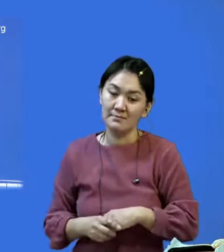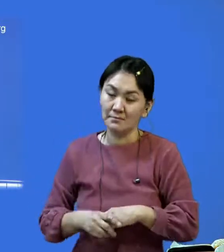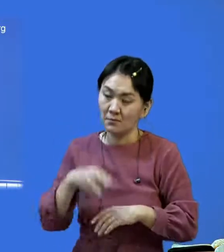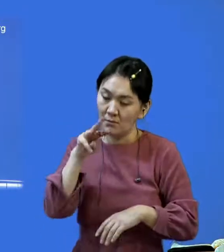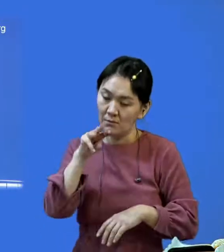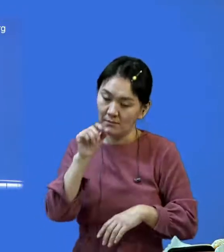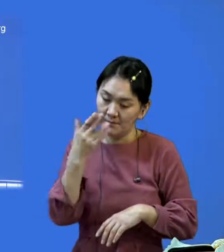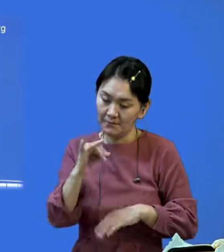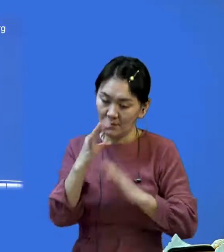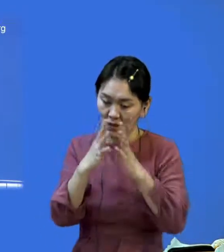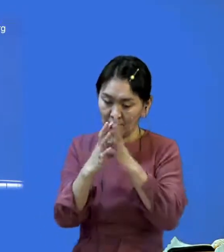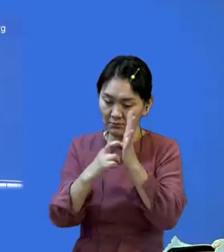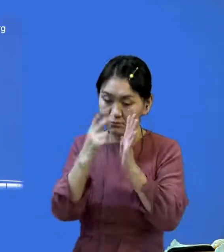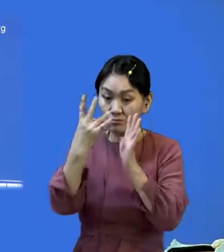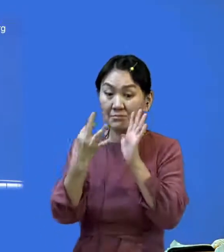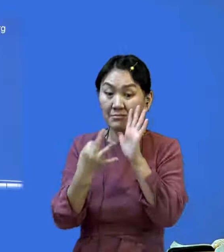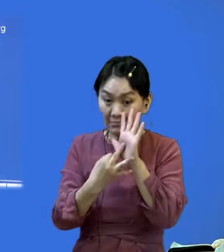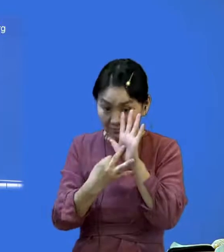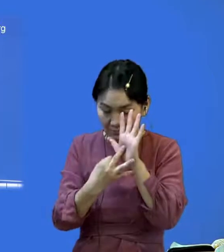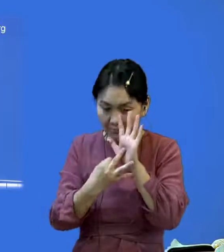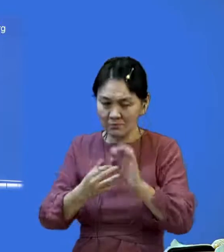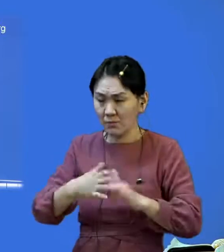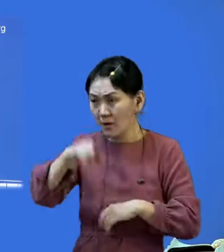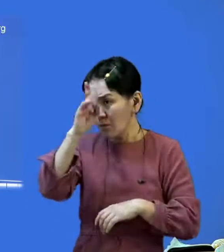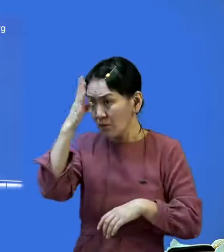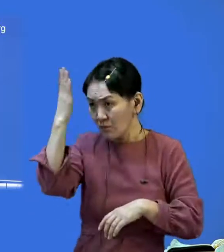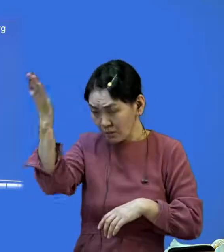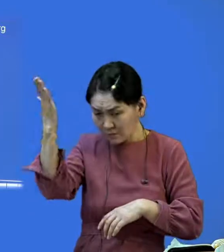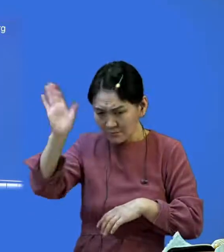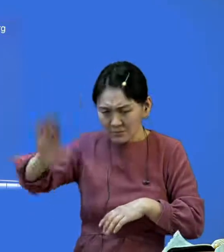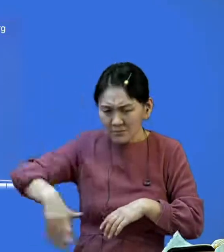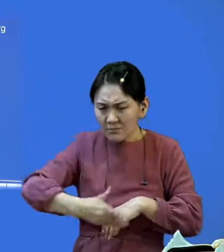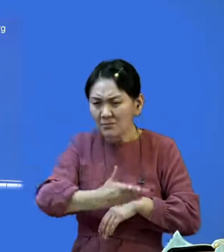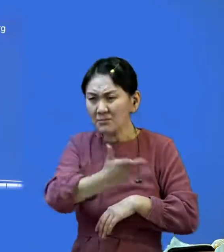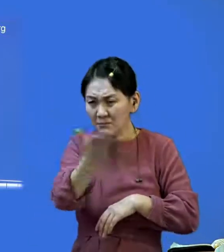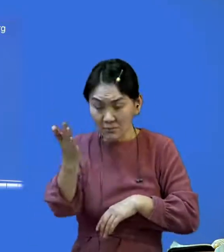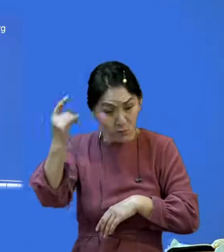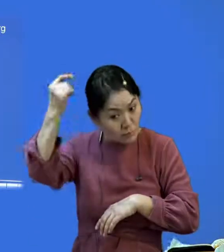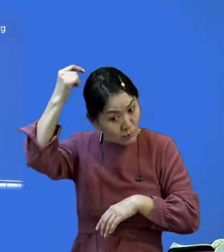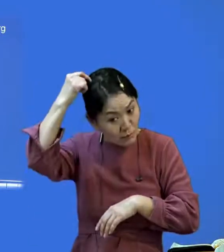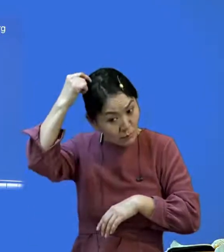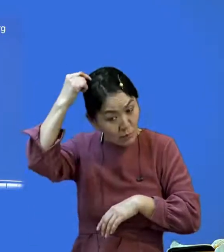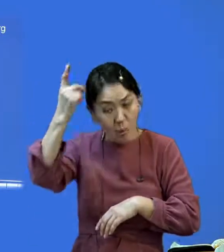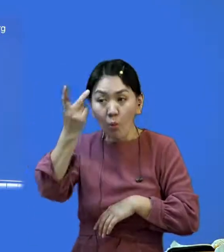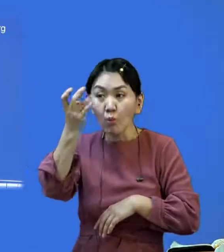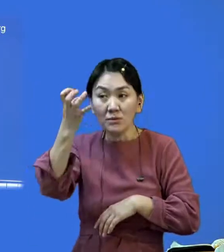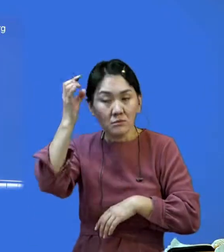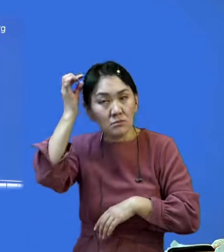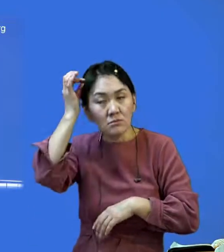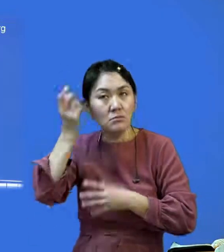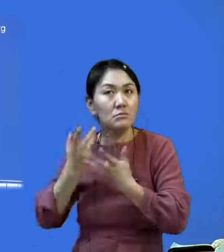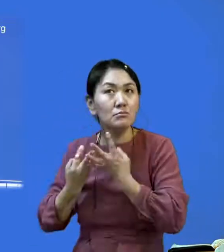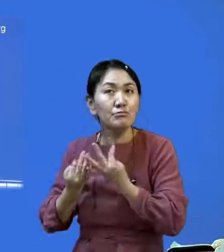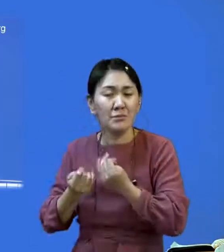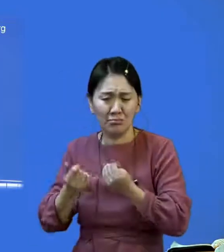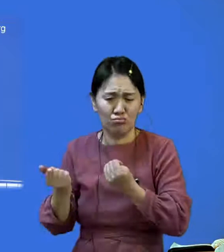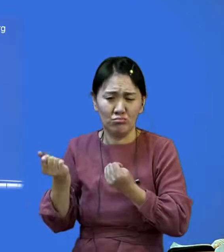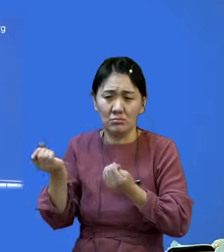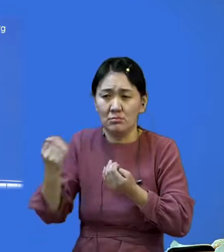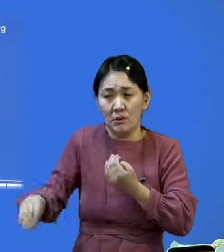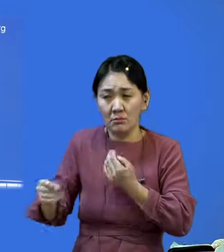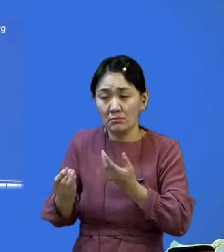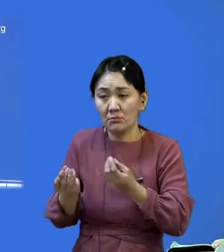Матай 10:28 дээрээс харуул. Бурхан та нарын толгойд ирэх үсчин хүртэл тоологцсон гэсэн 10:30 дээр.